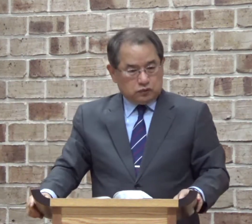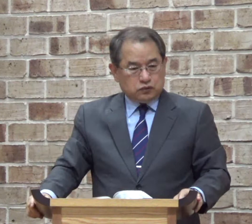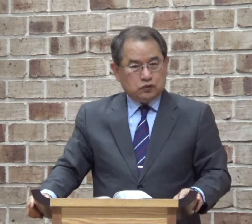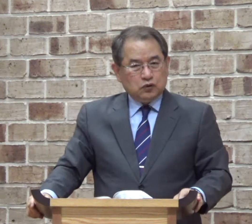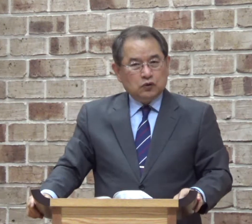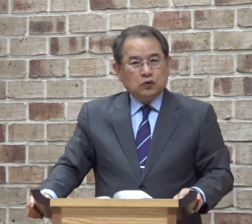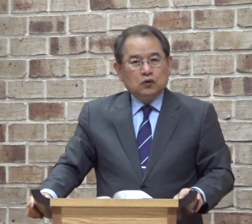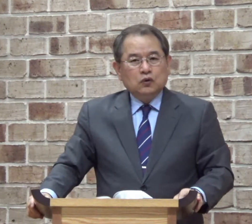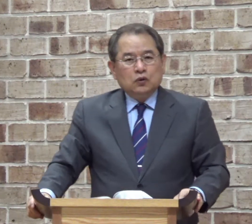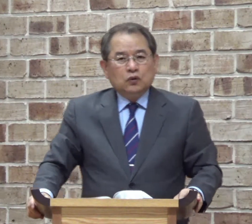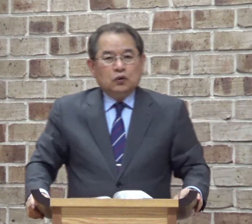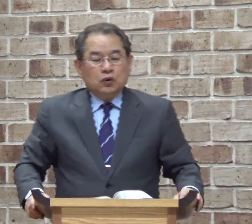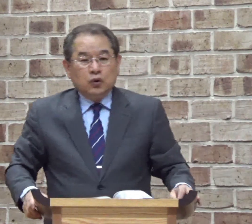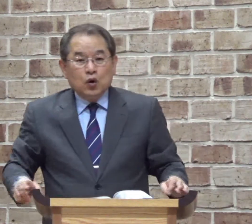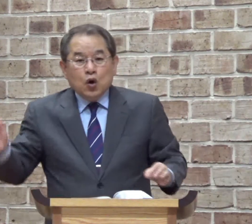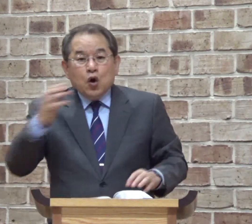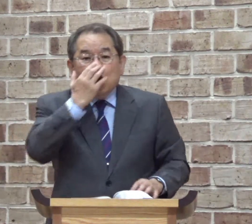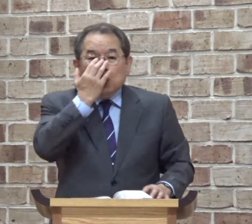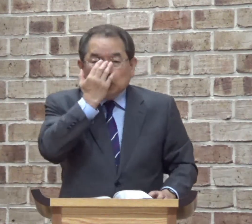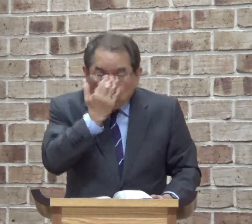겸손은 곧 인격입니다.